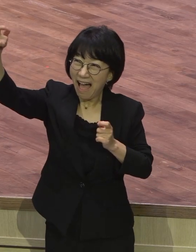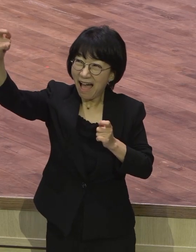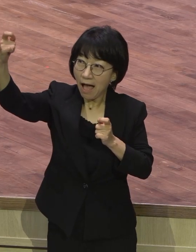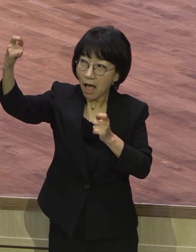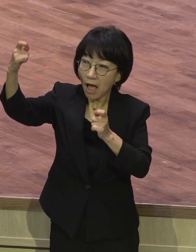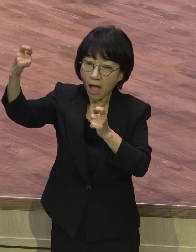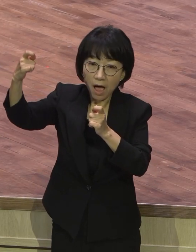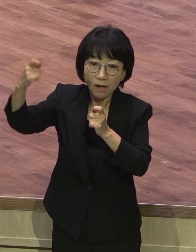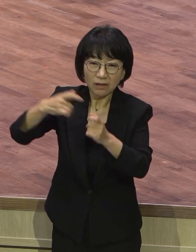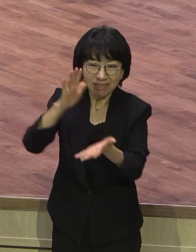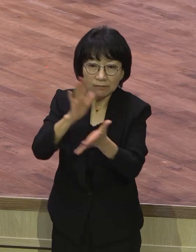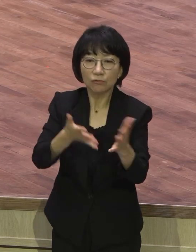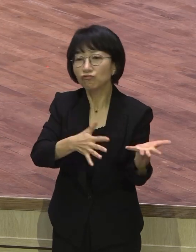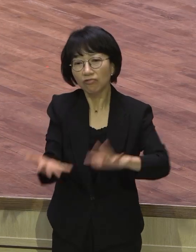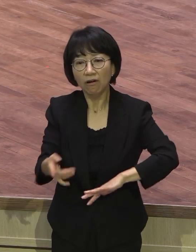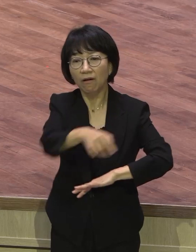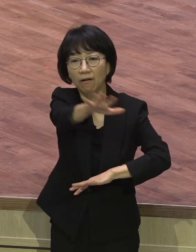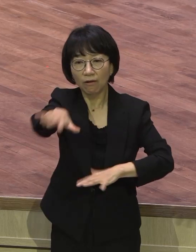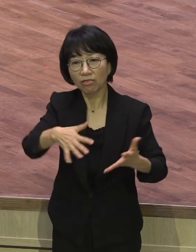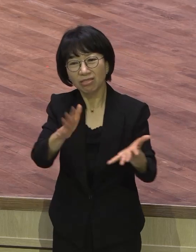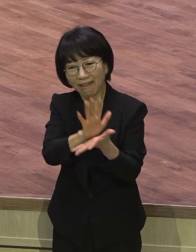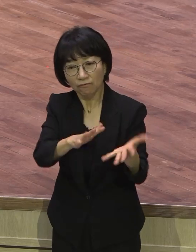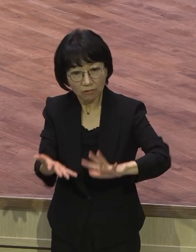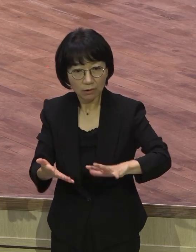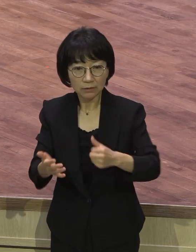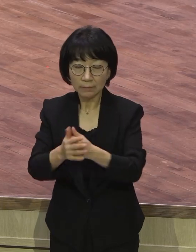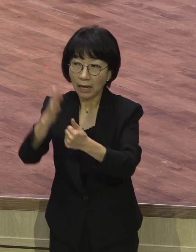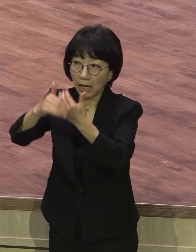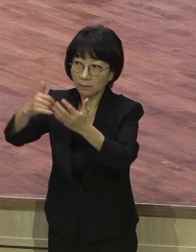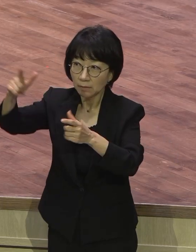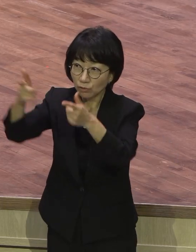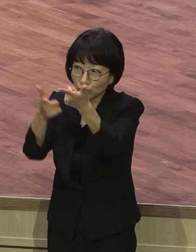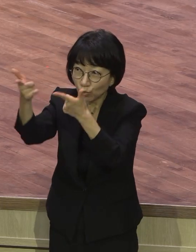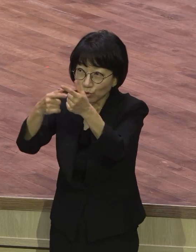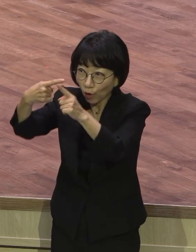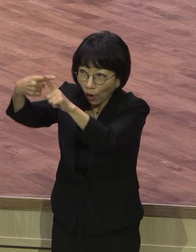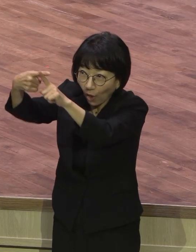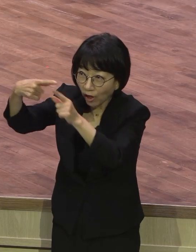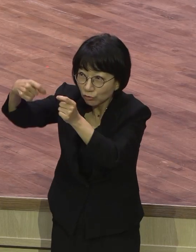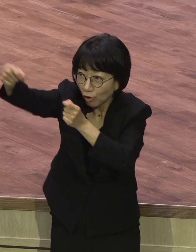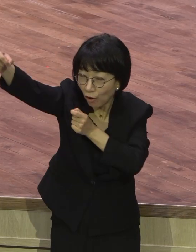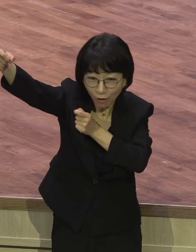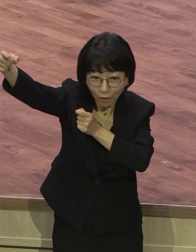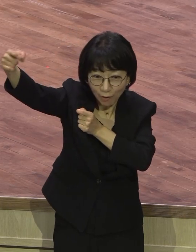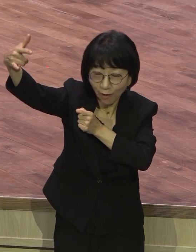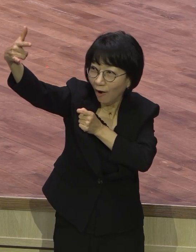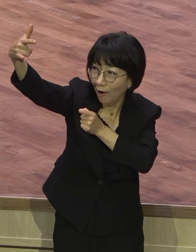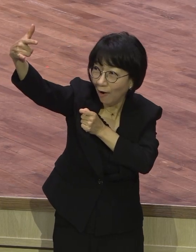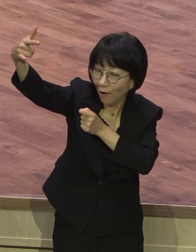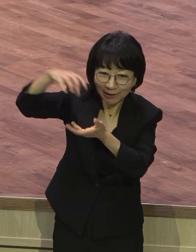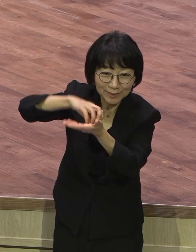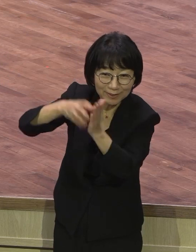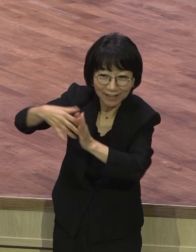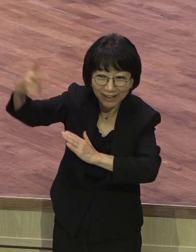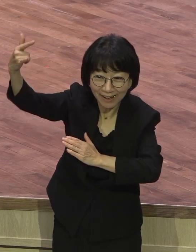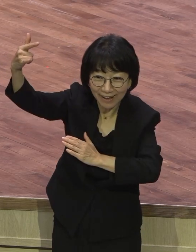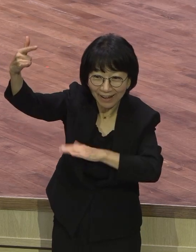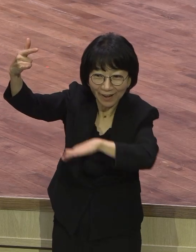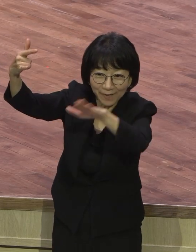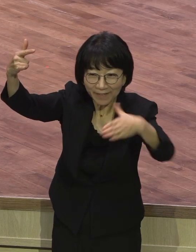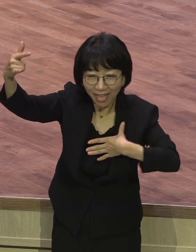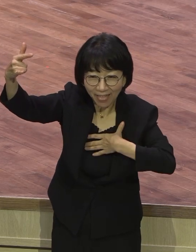이 지구를 만들어서 우리를 하나님을 성기게 해주시구나 그 태양을 오늘도 하나님 감사합니다 주 하나님 지으신